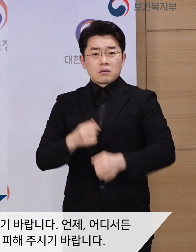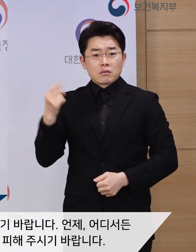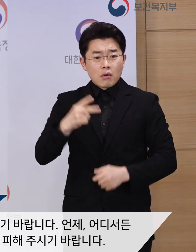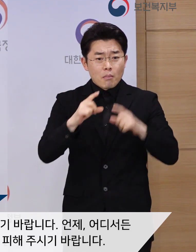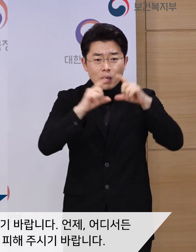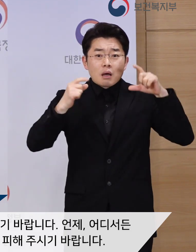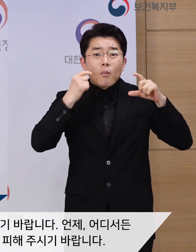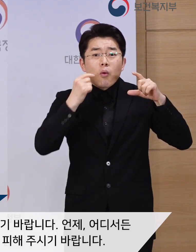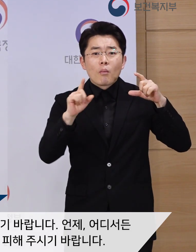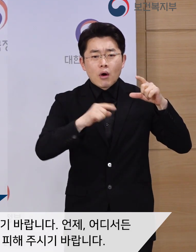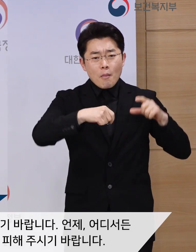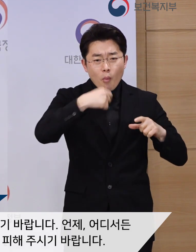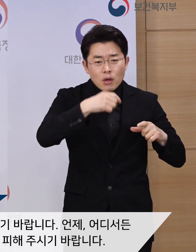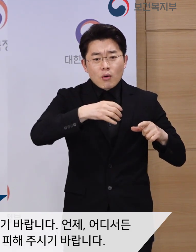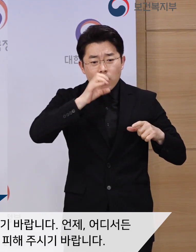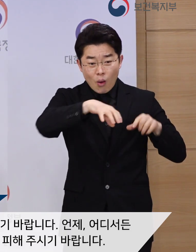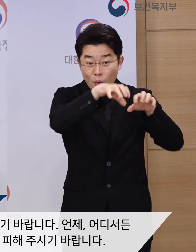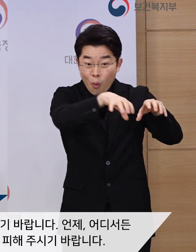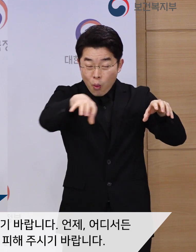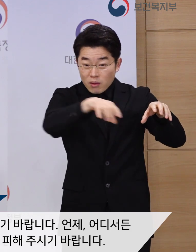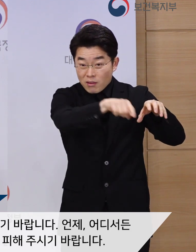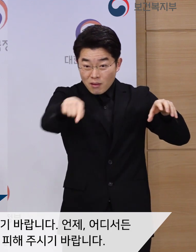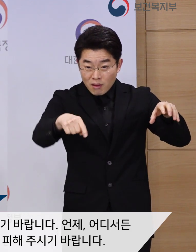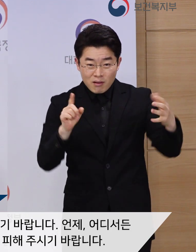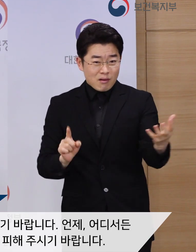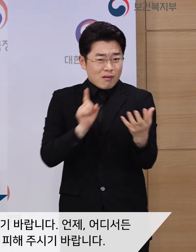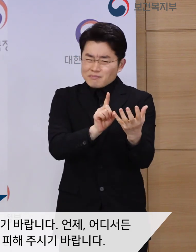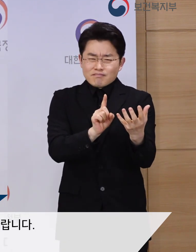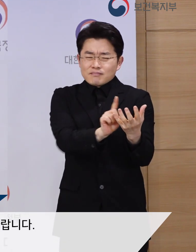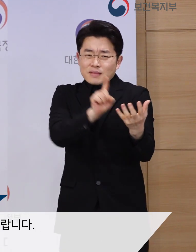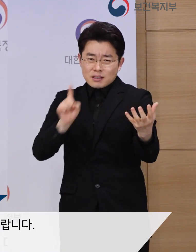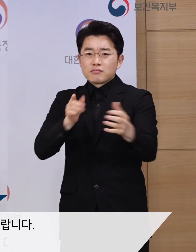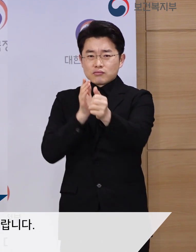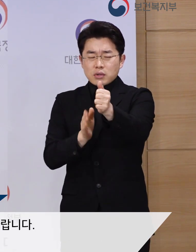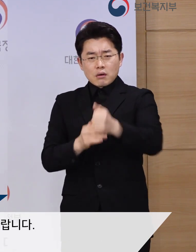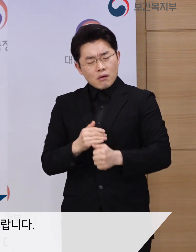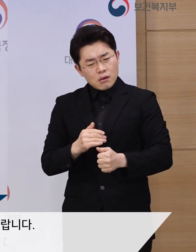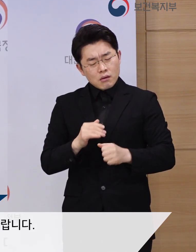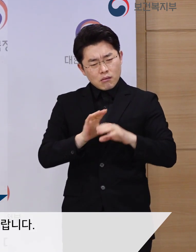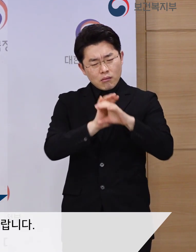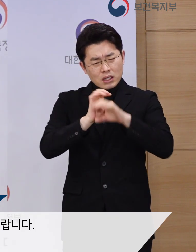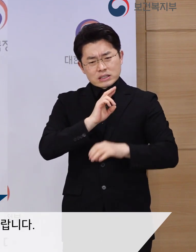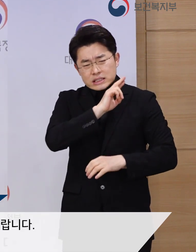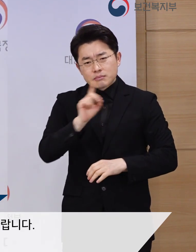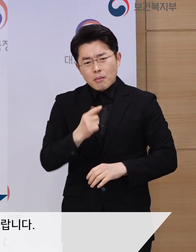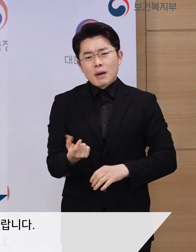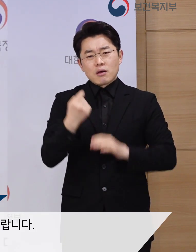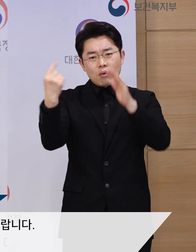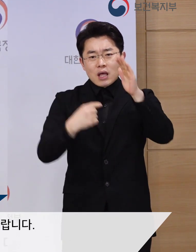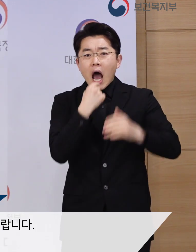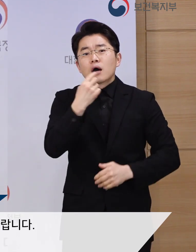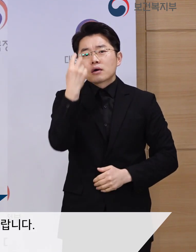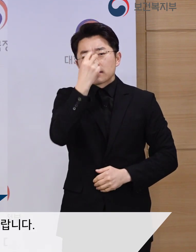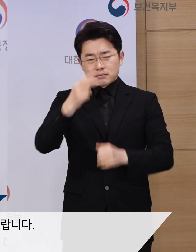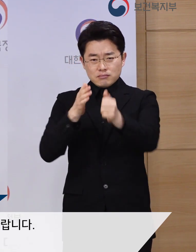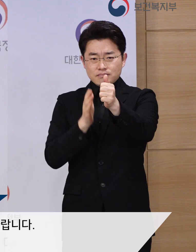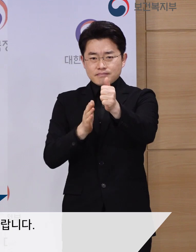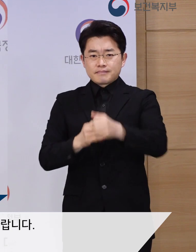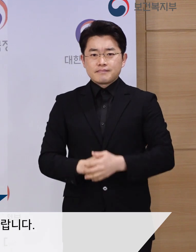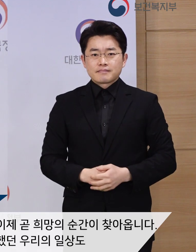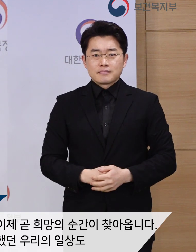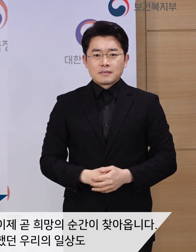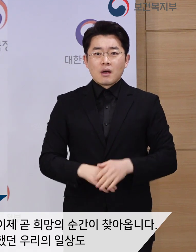쓰고 마스크를 쓸 수 없는 경우를 피해 주시기 바랍니다. 조금이라도 이상하면 빨리 검사를 받아주시기